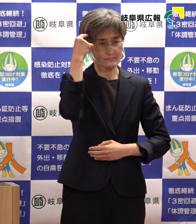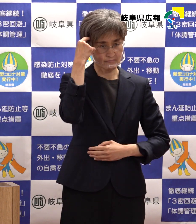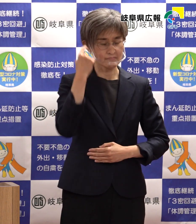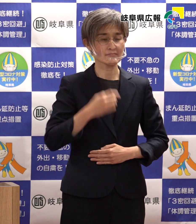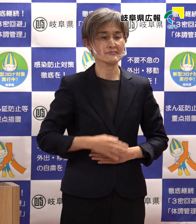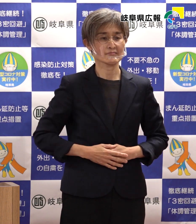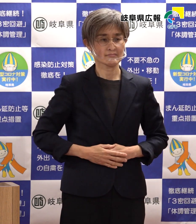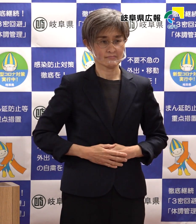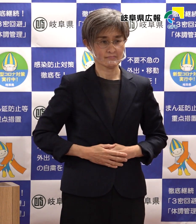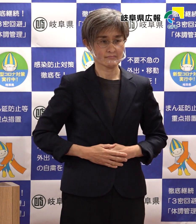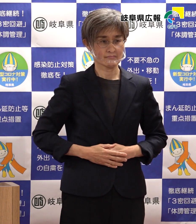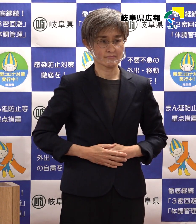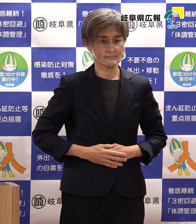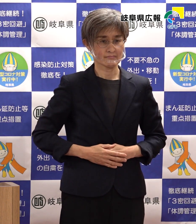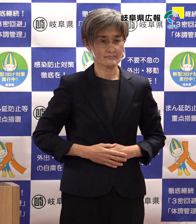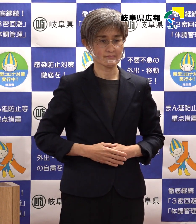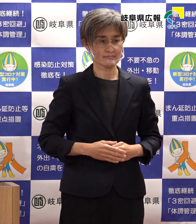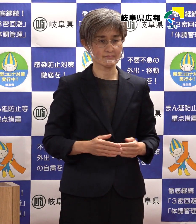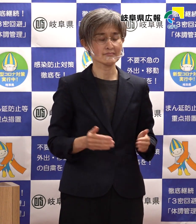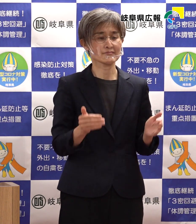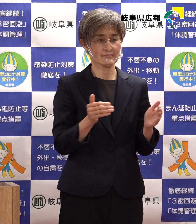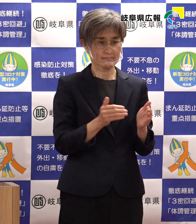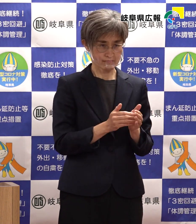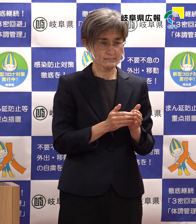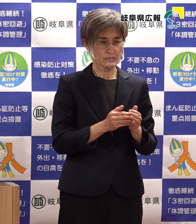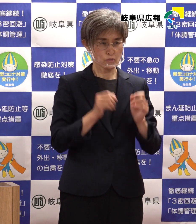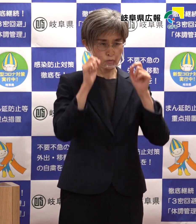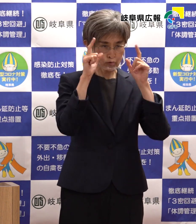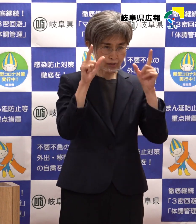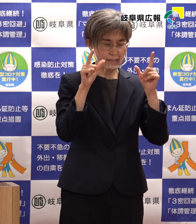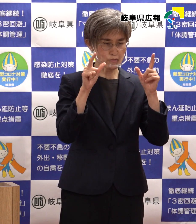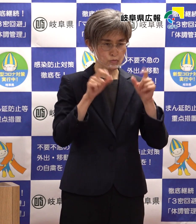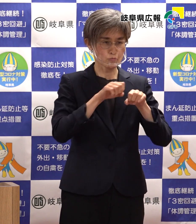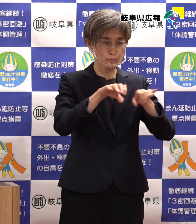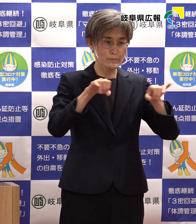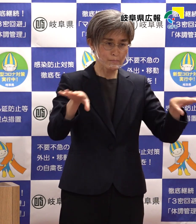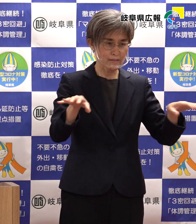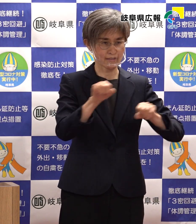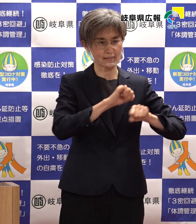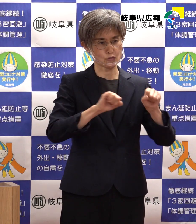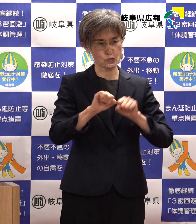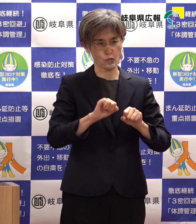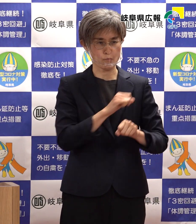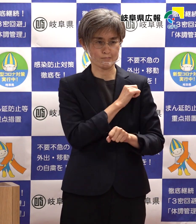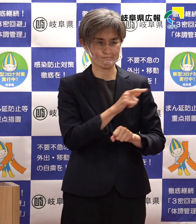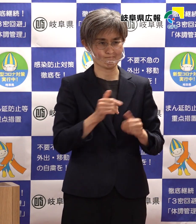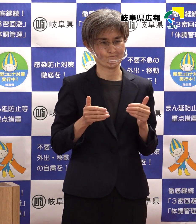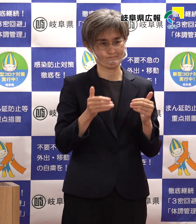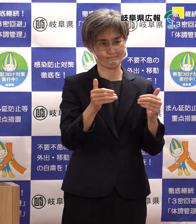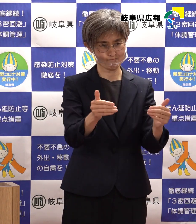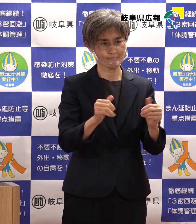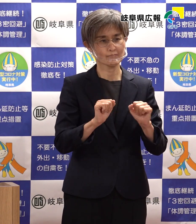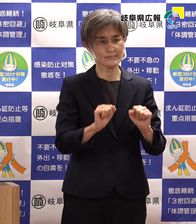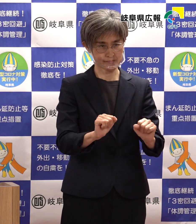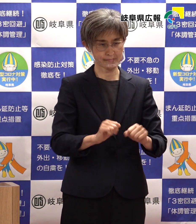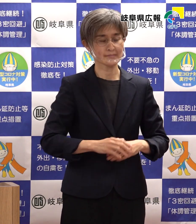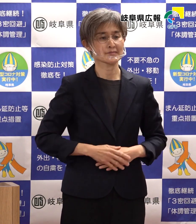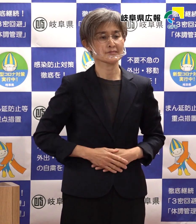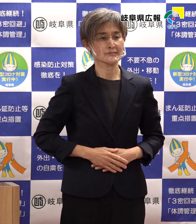っております。最後に広報についても積極的な啓発活動をやろうということでございます。以上の、